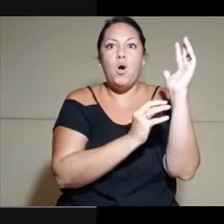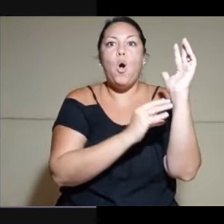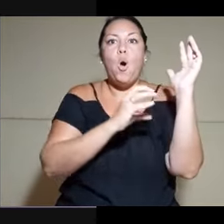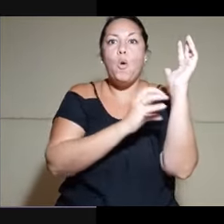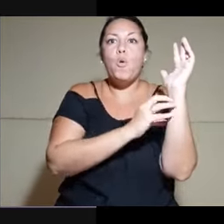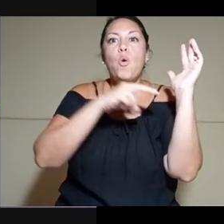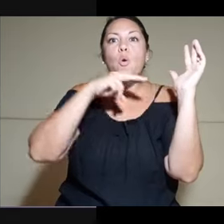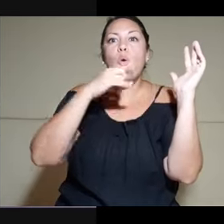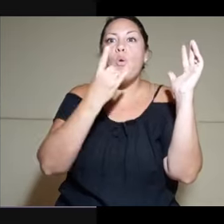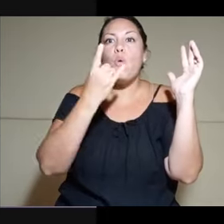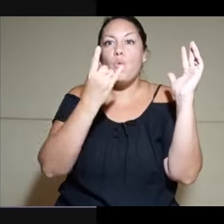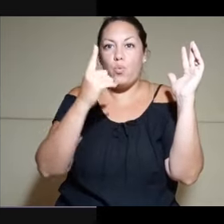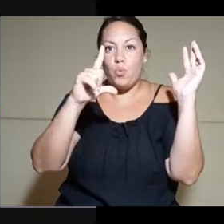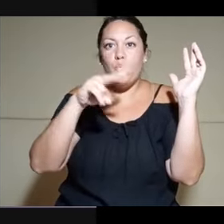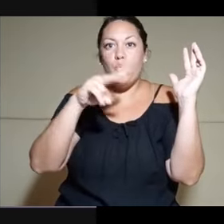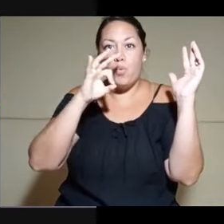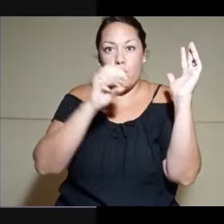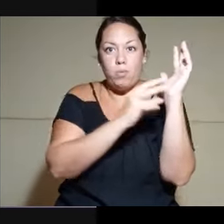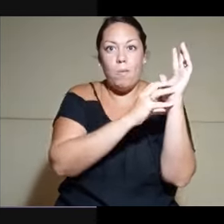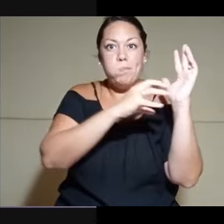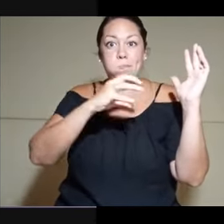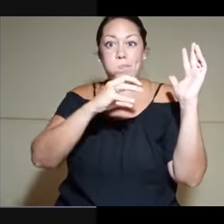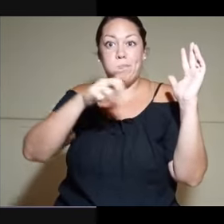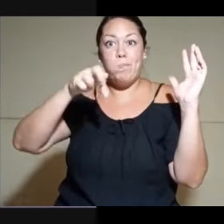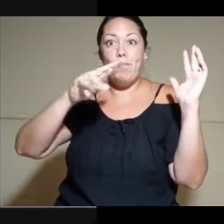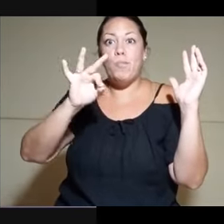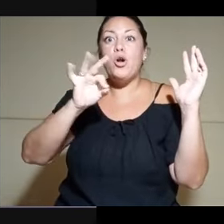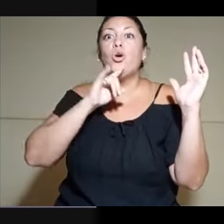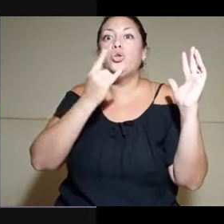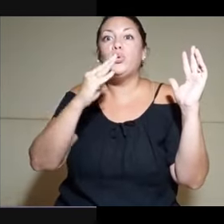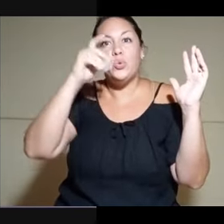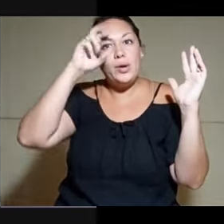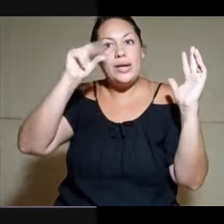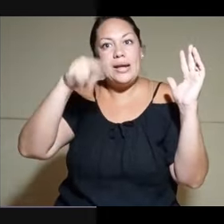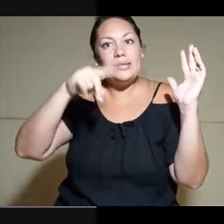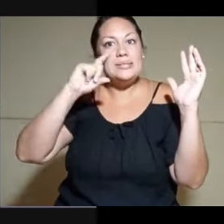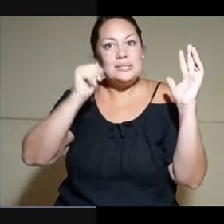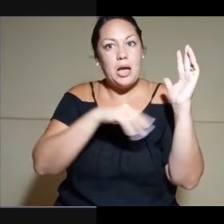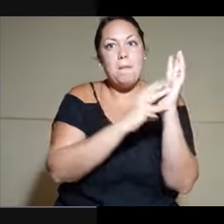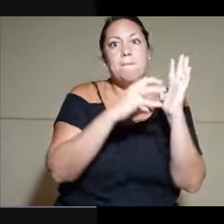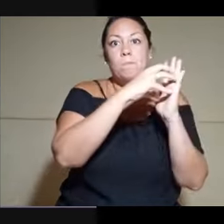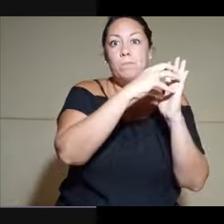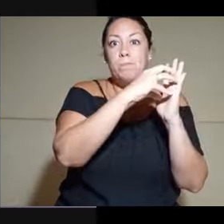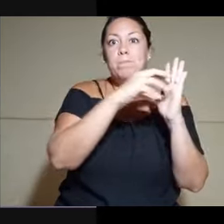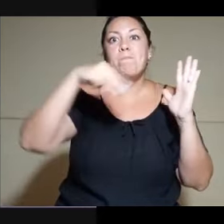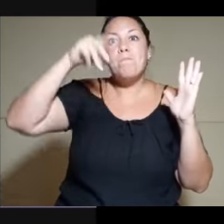cierto?, que son de abajo hacia arriba, el bulbo, la protuberancia y el